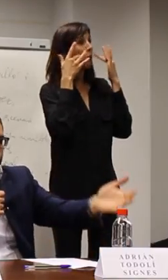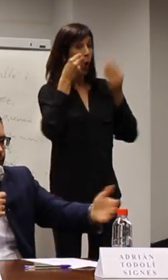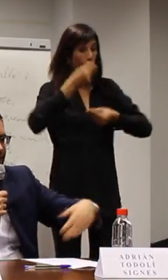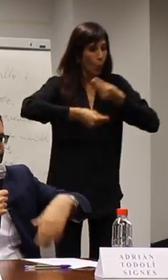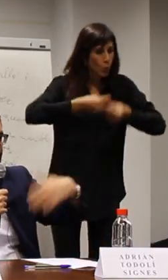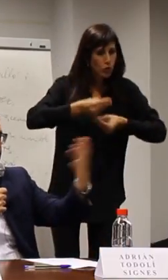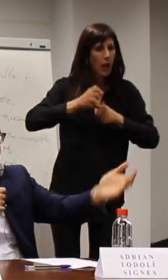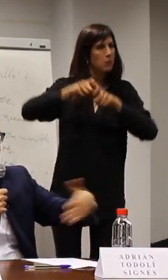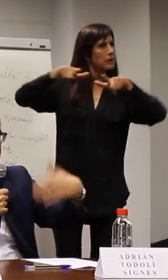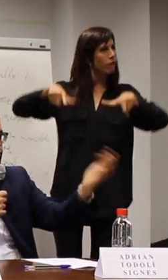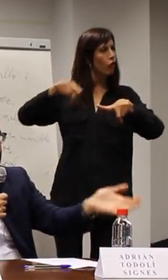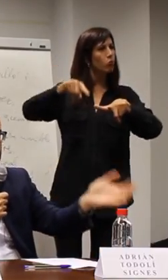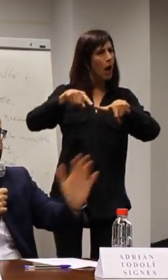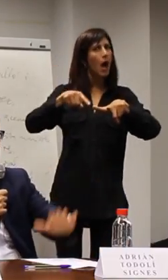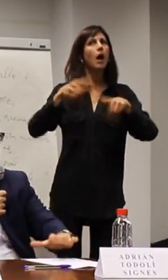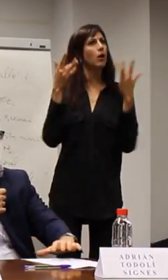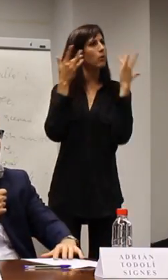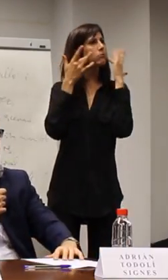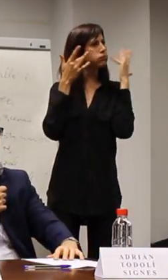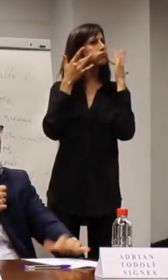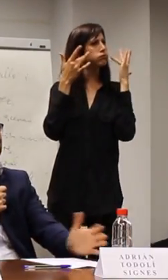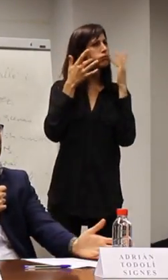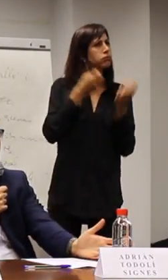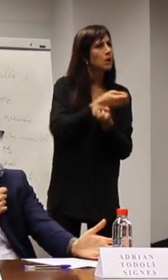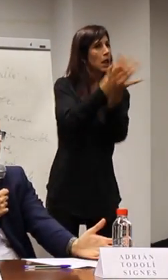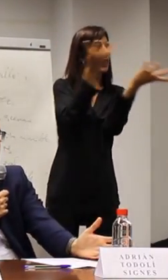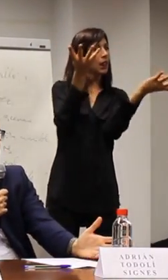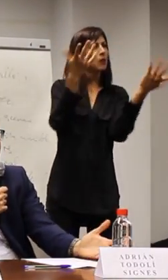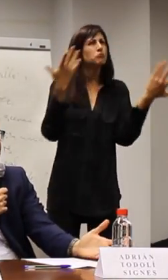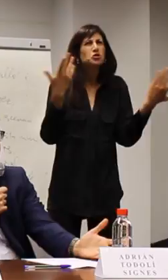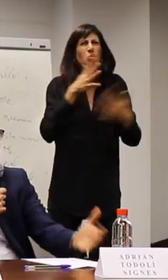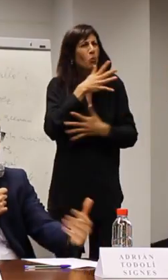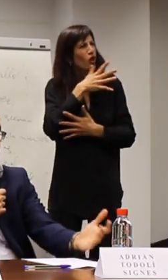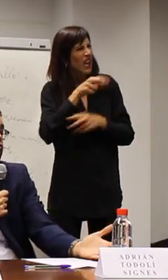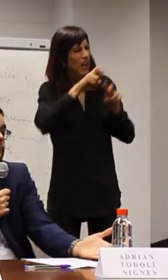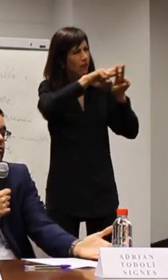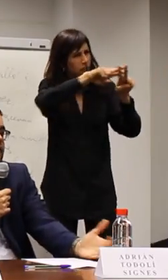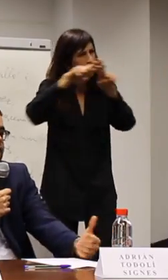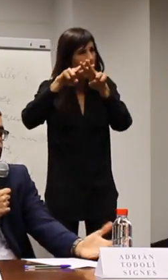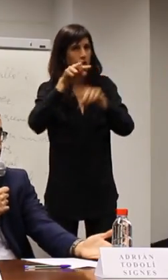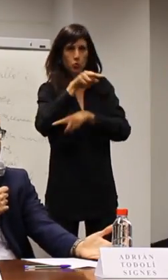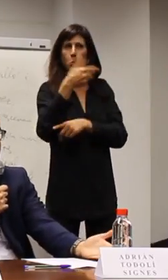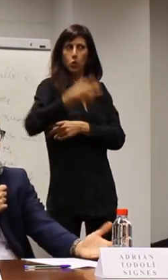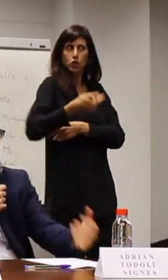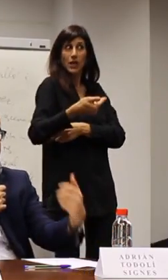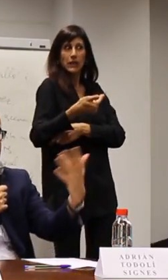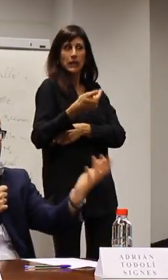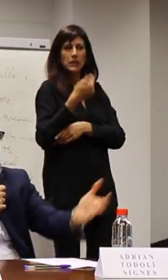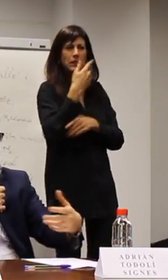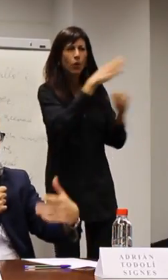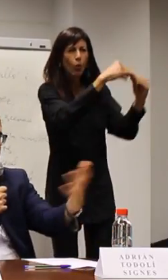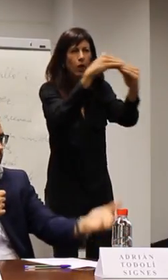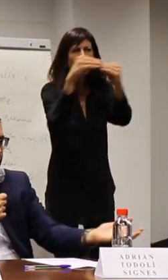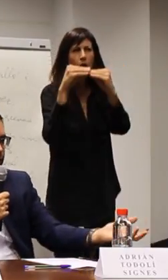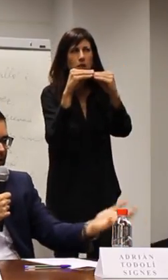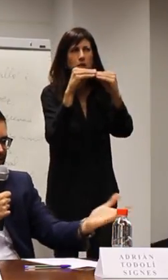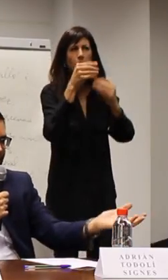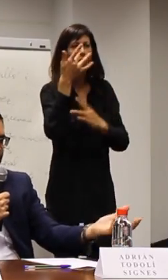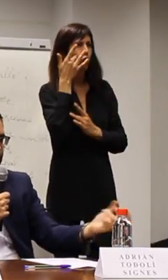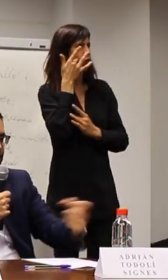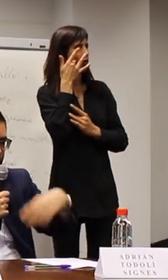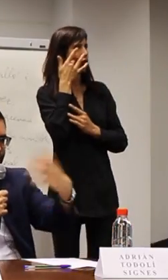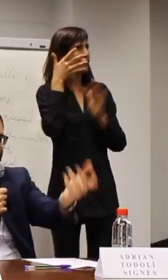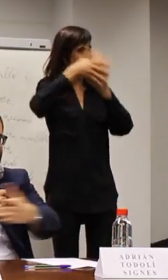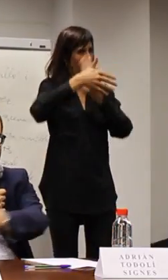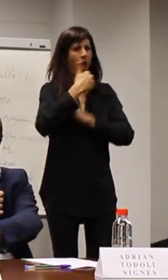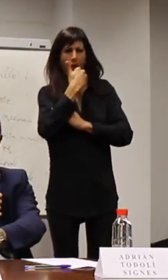estas plataformas, sean un tipo o sea otro. Es decir, ¿por qué están tan contenta esta gente? Porque eso es importante. Si los usuarios están contentos, pues algo bueno va a